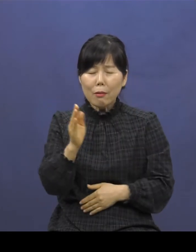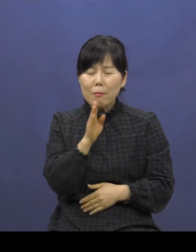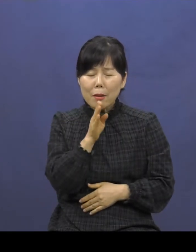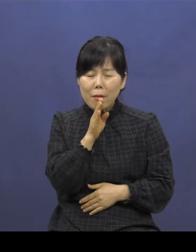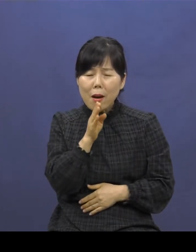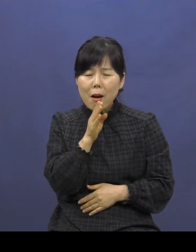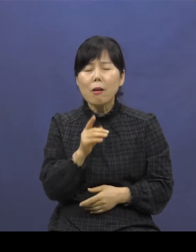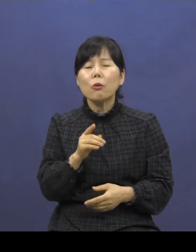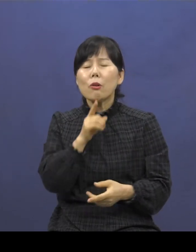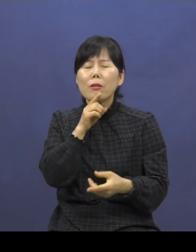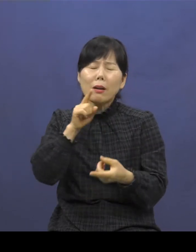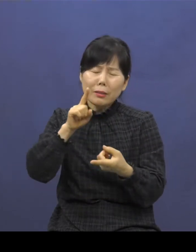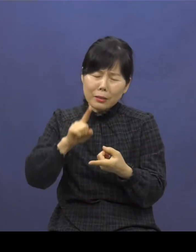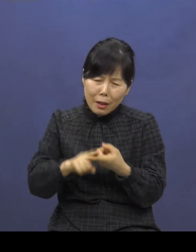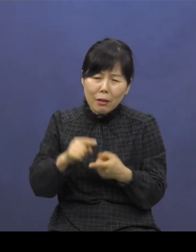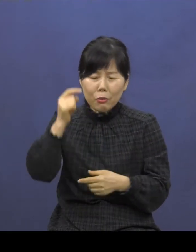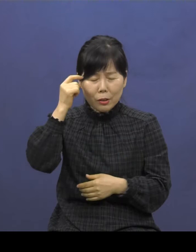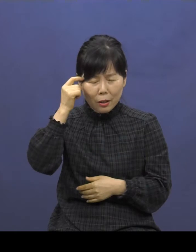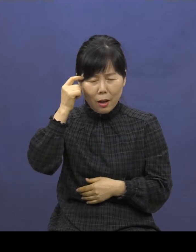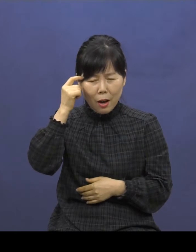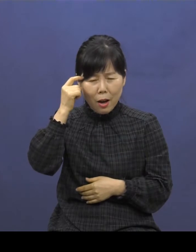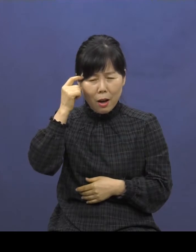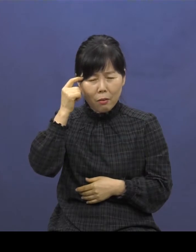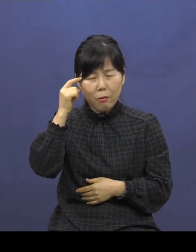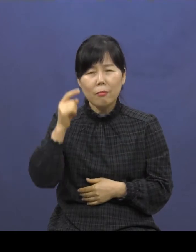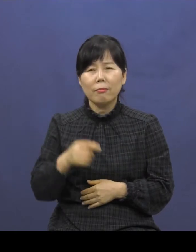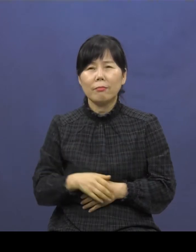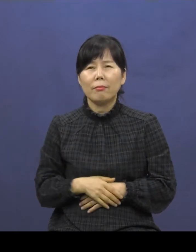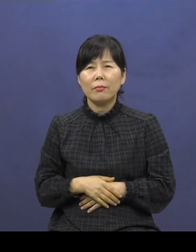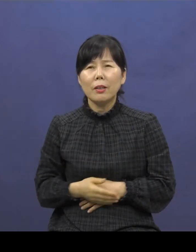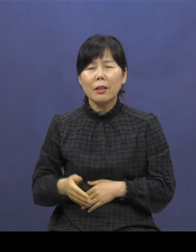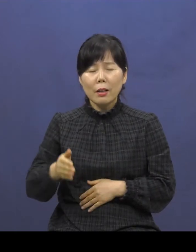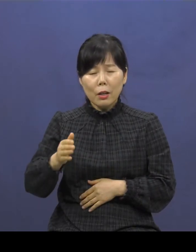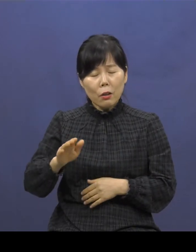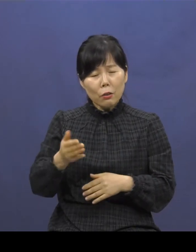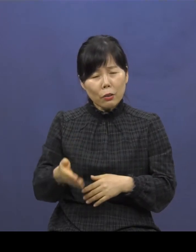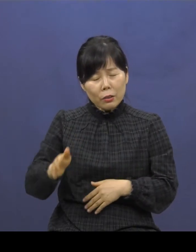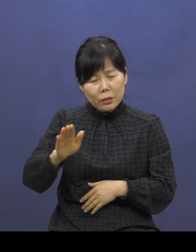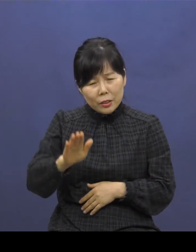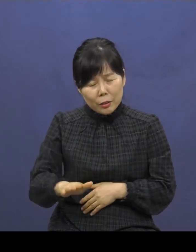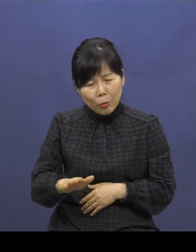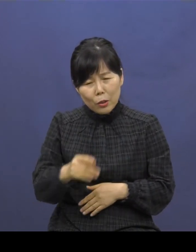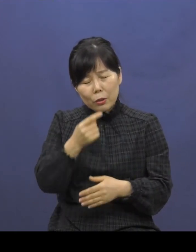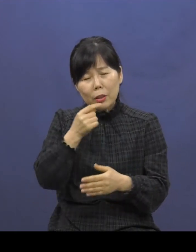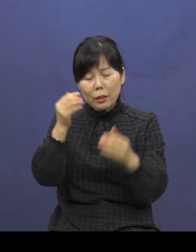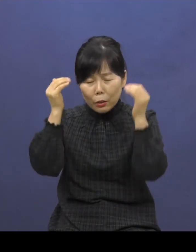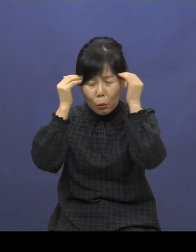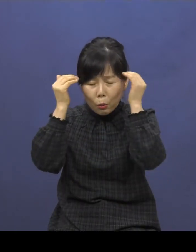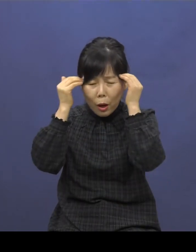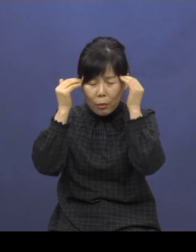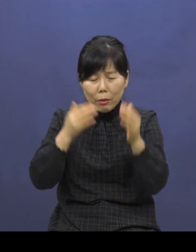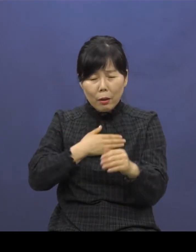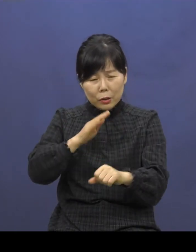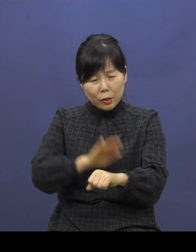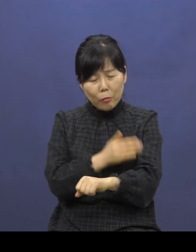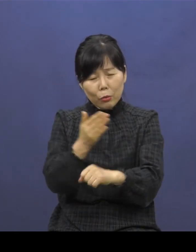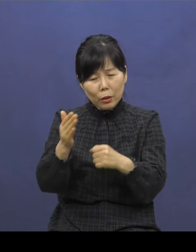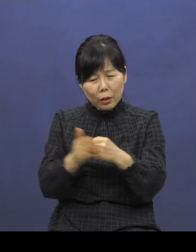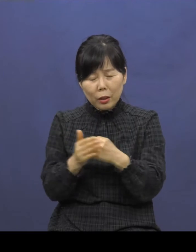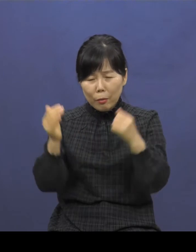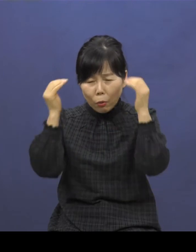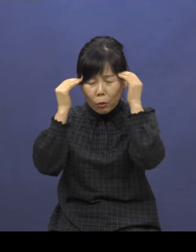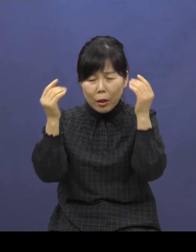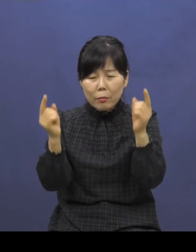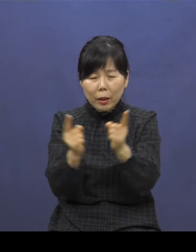온 것이니까 이건 당연하다라고 받아들일 수밖에 없는데 그렇다고 해서 과연 이것이 쉬울까? 절대